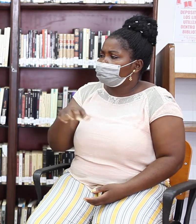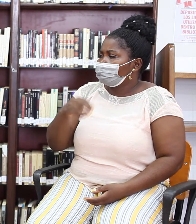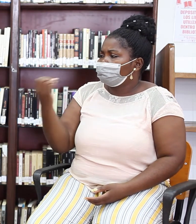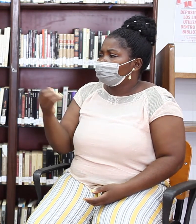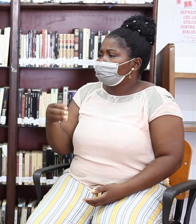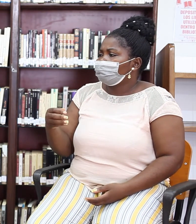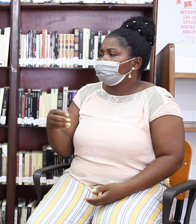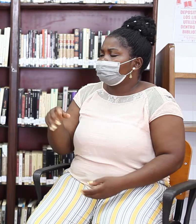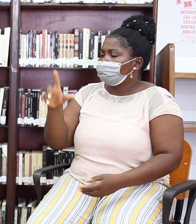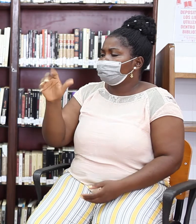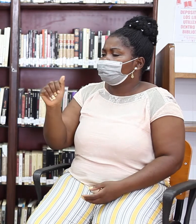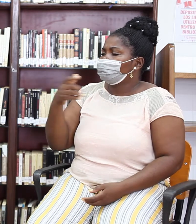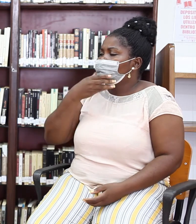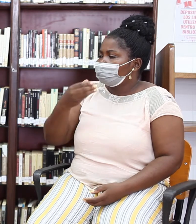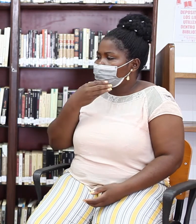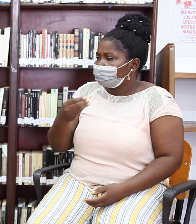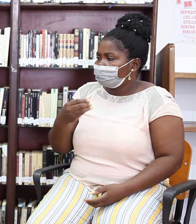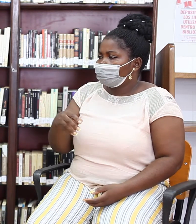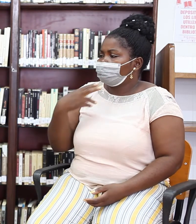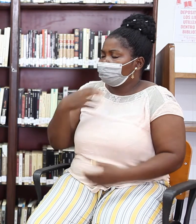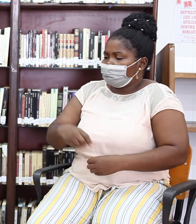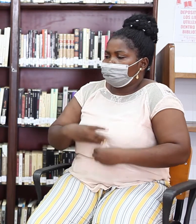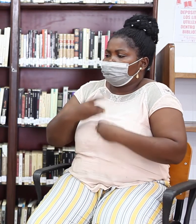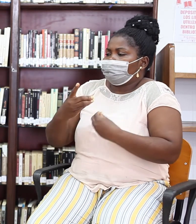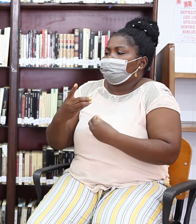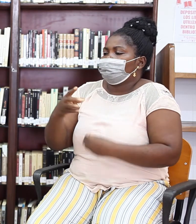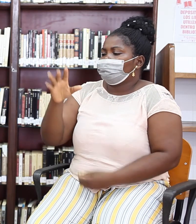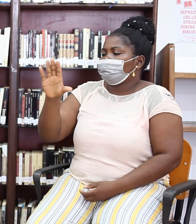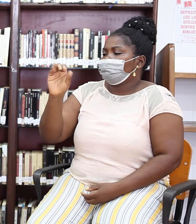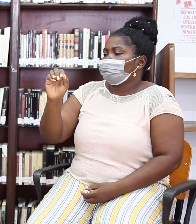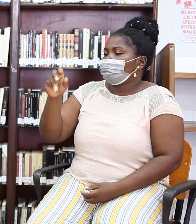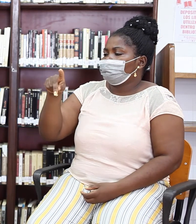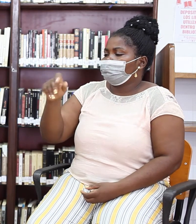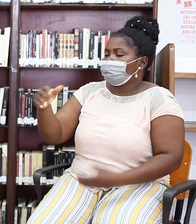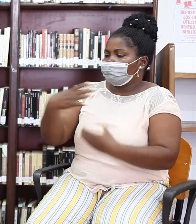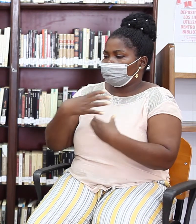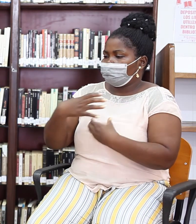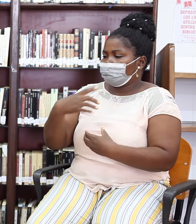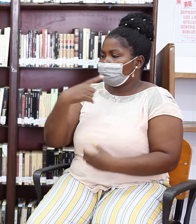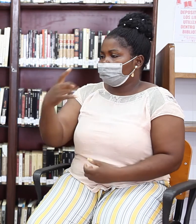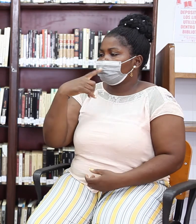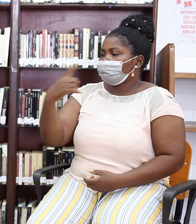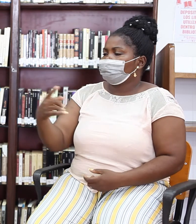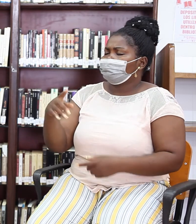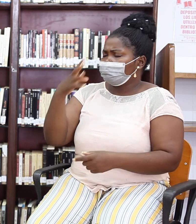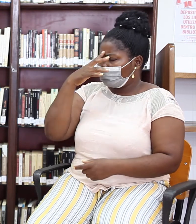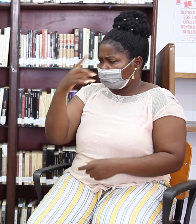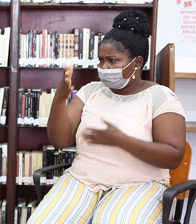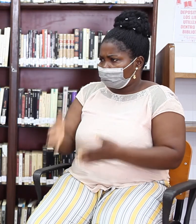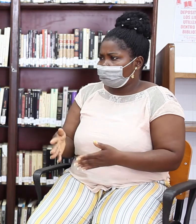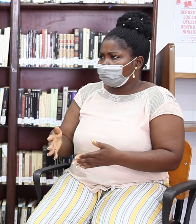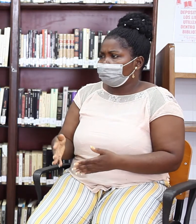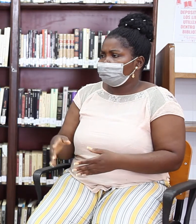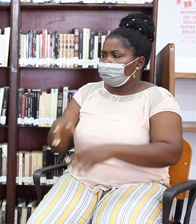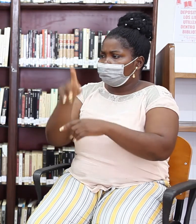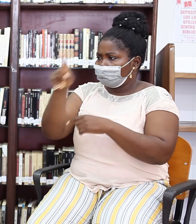solo ha hecho falta que un hombre se sintiese culpable. Como sabía perfectamente que él era